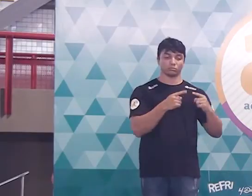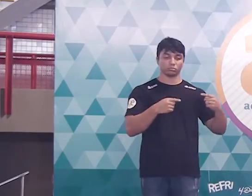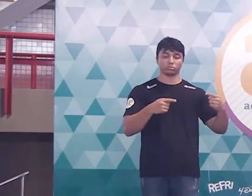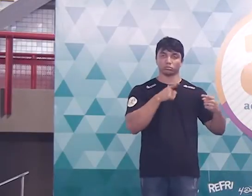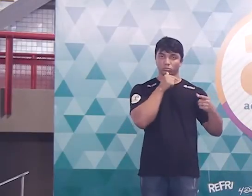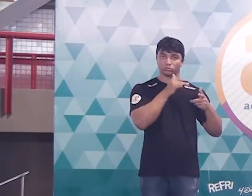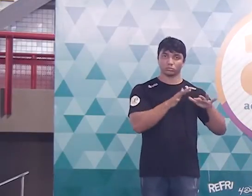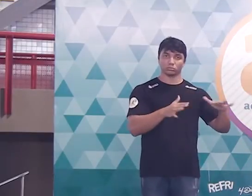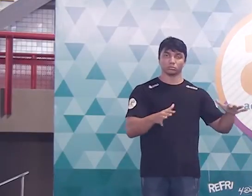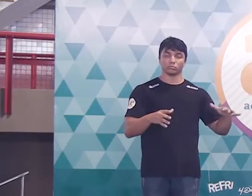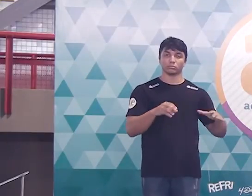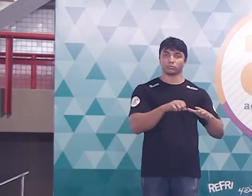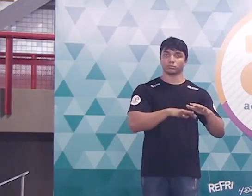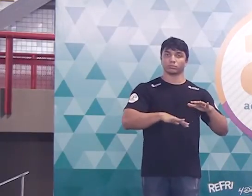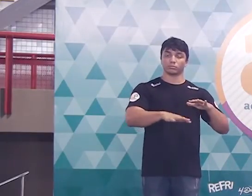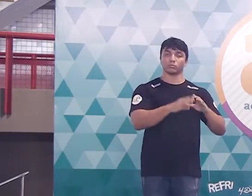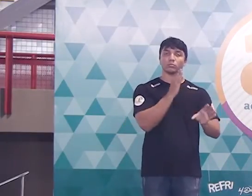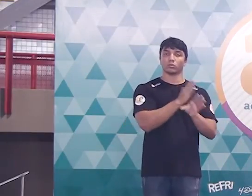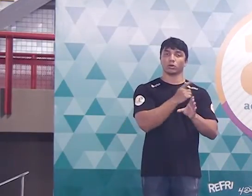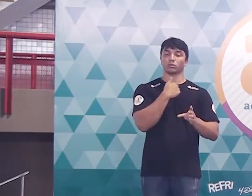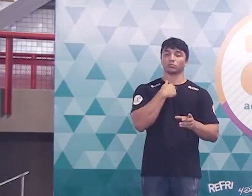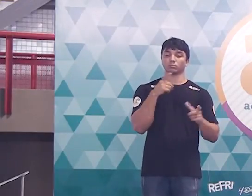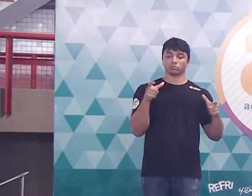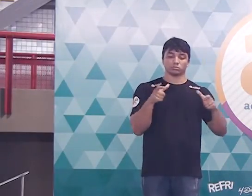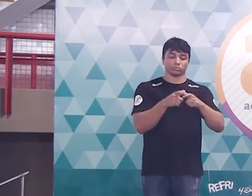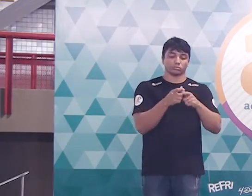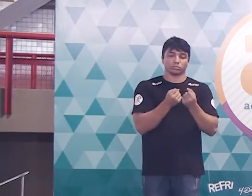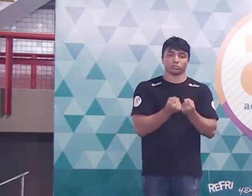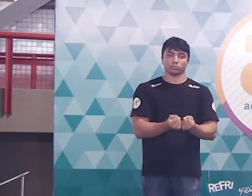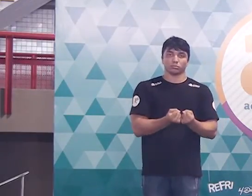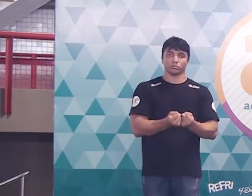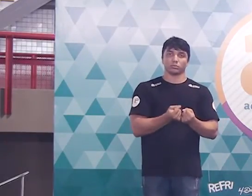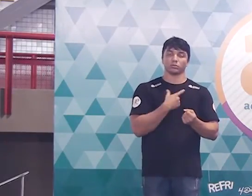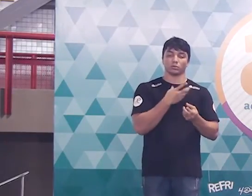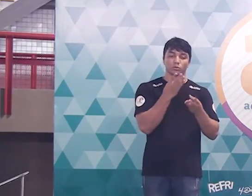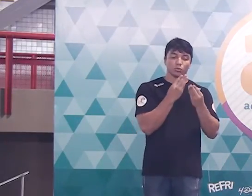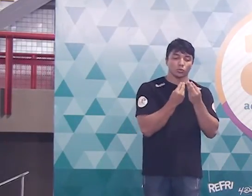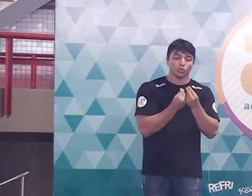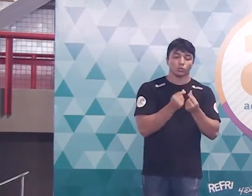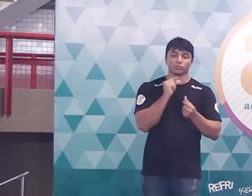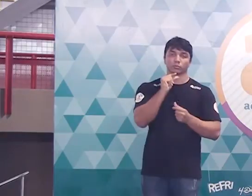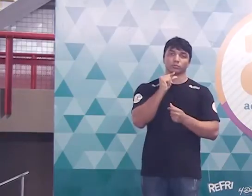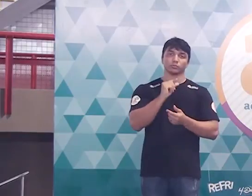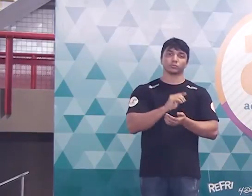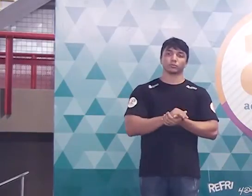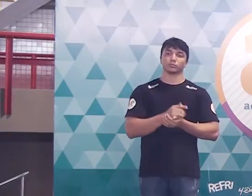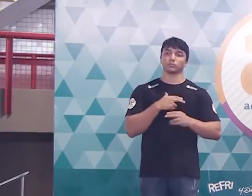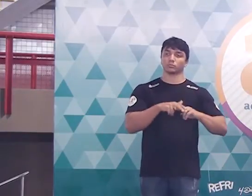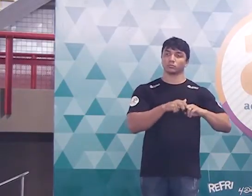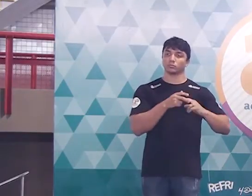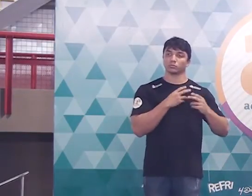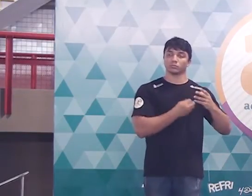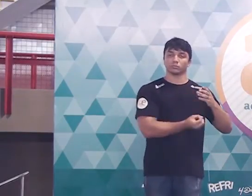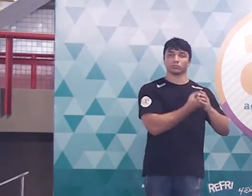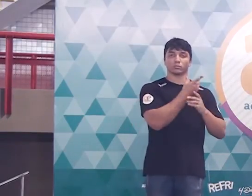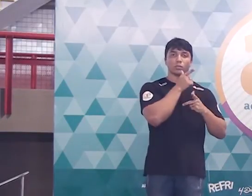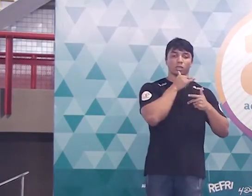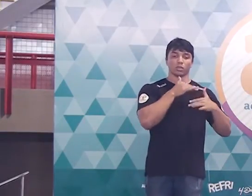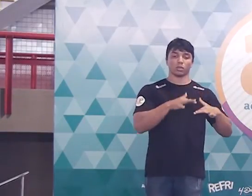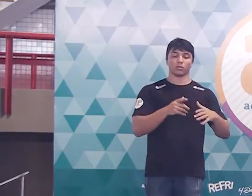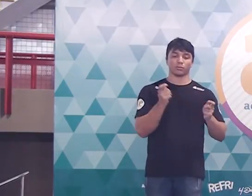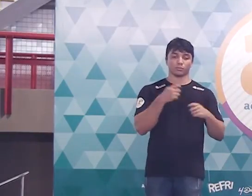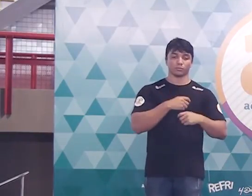líquida, por conta daquilo que eu disse para vocês. Ela produz muito e ela consome o quê? Pouco. Então ela gera mais